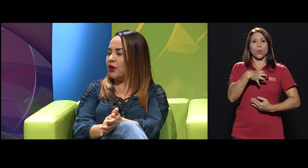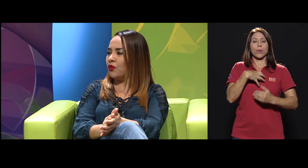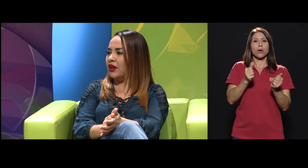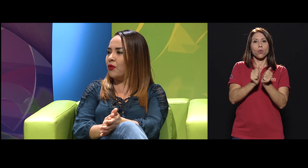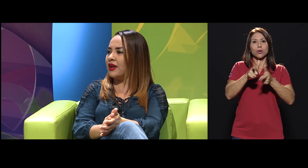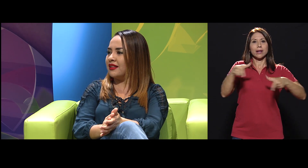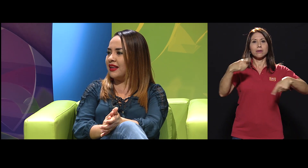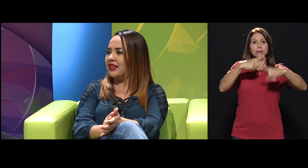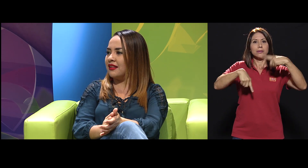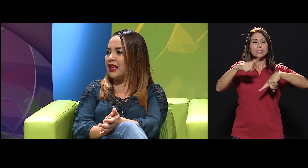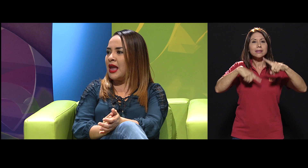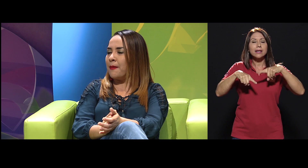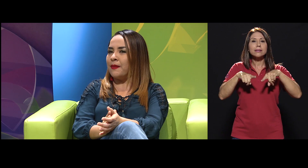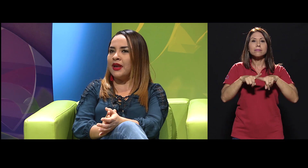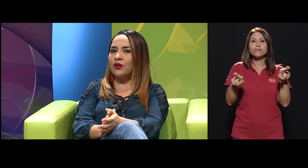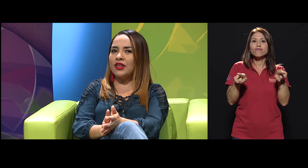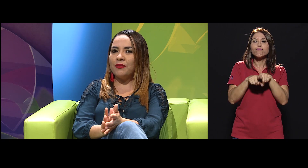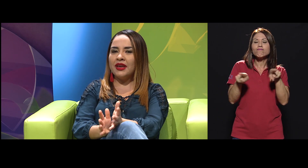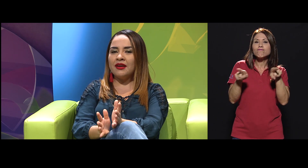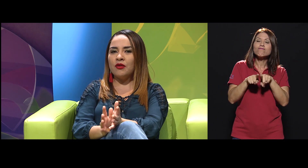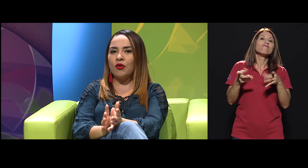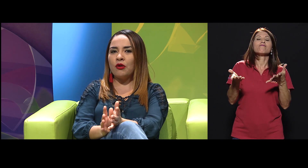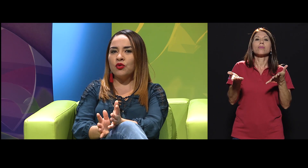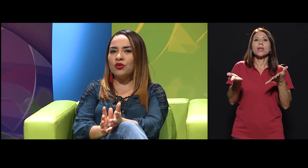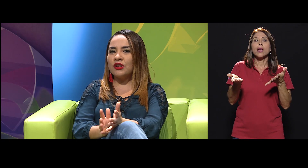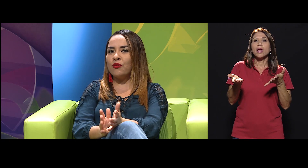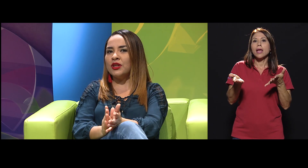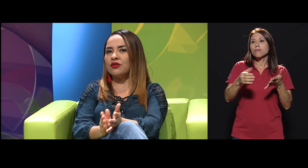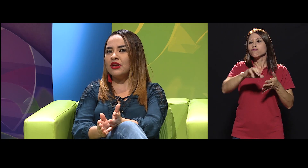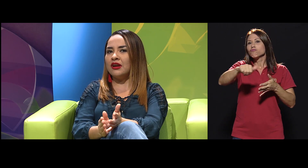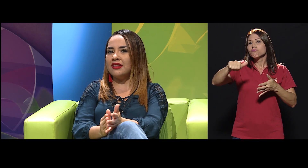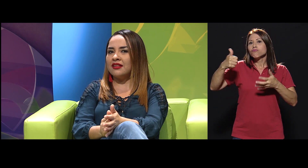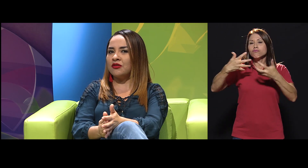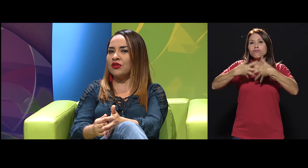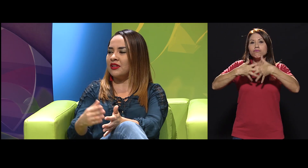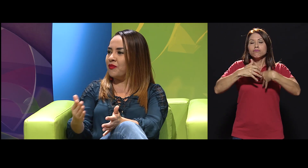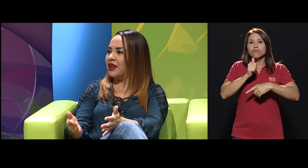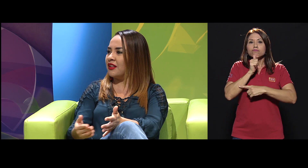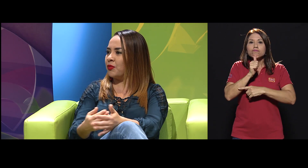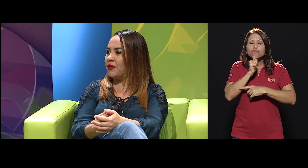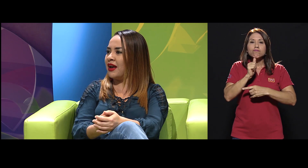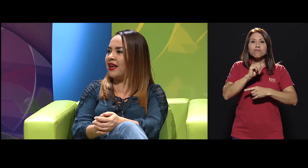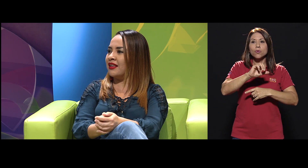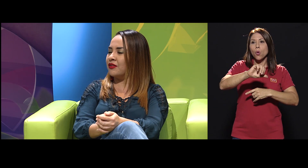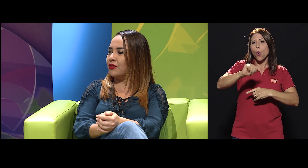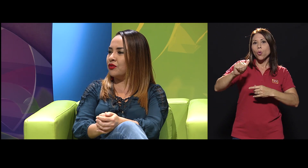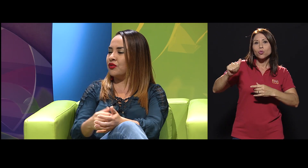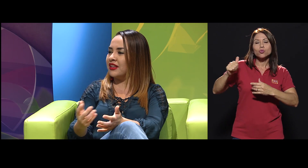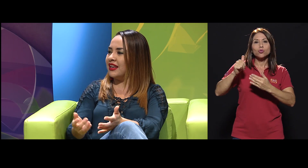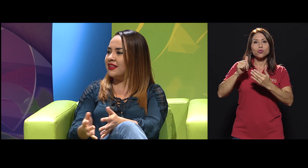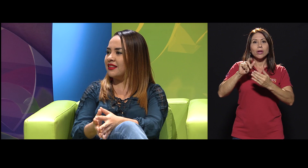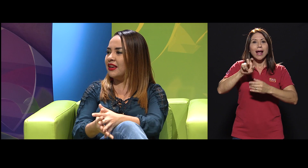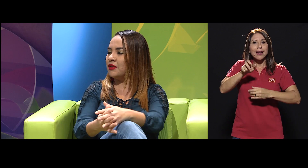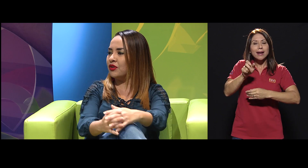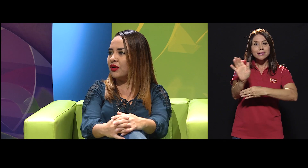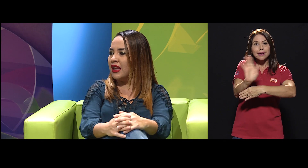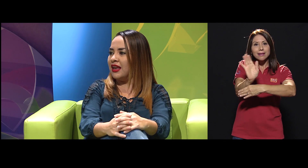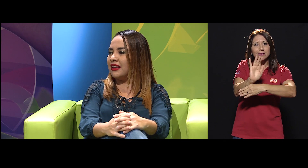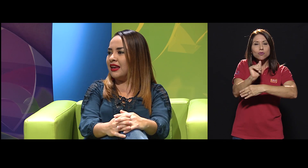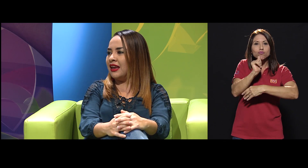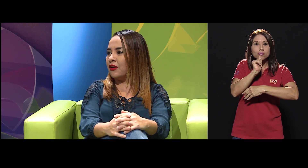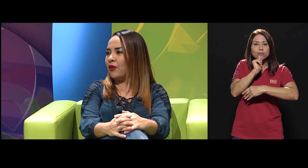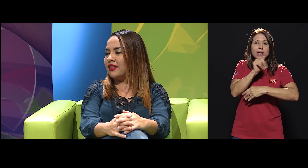programación propia con lengua de señas, pero también algunos de los argumentos de estas otras empresas privadas o otros canales de